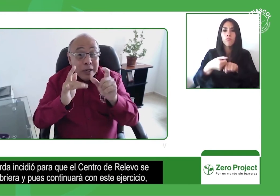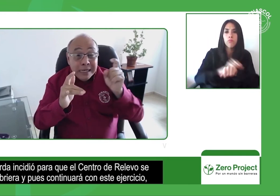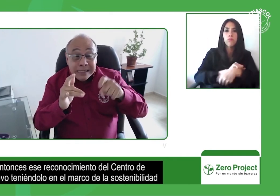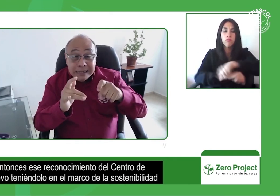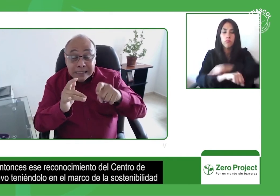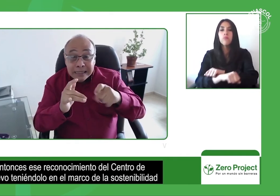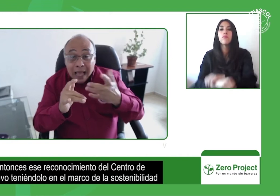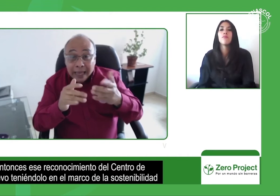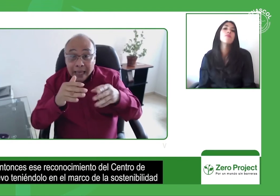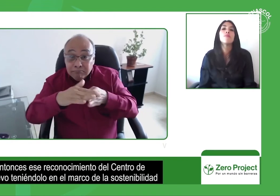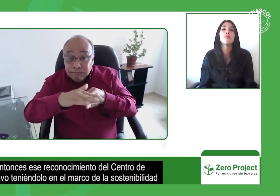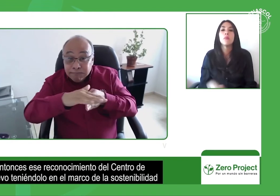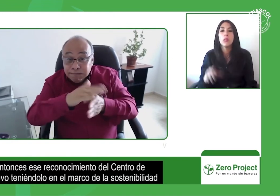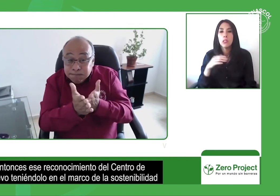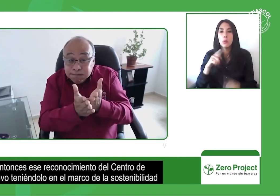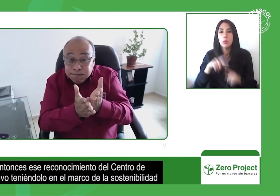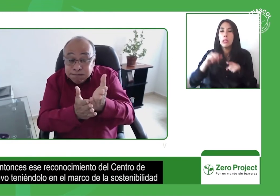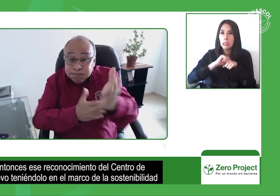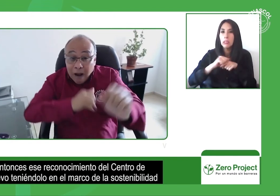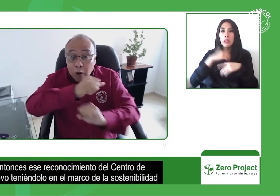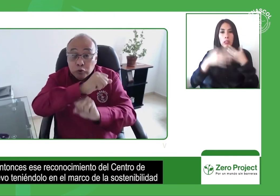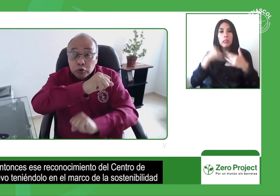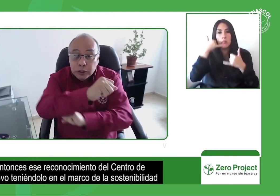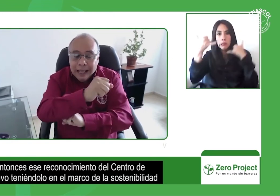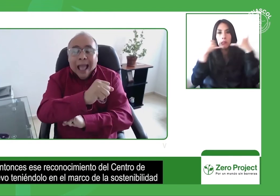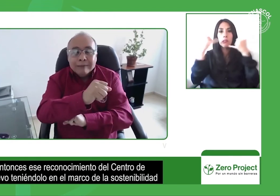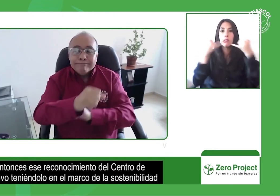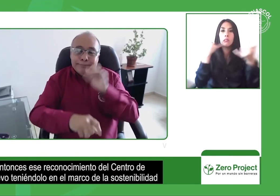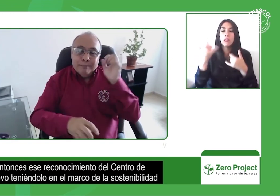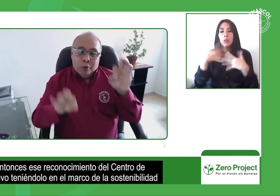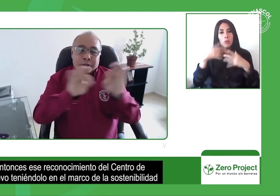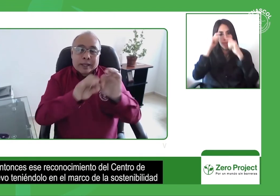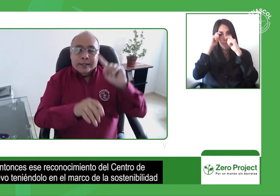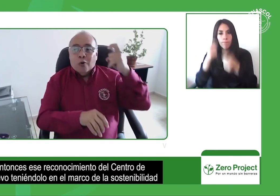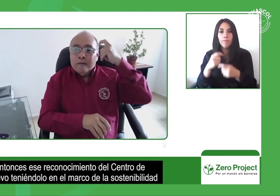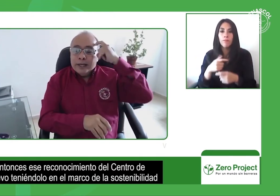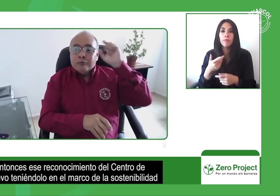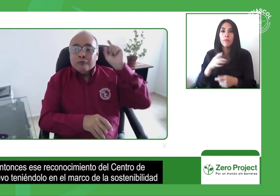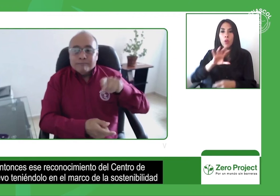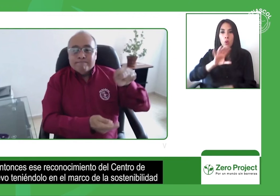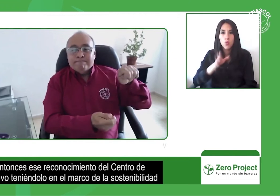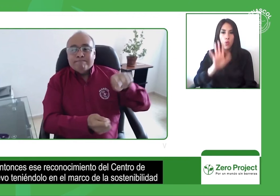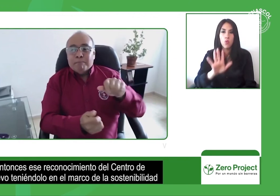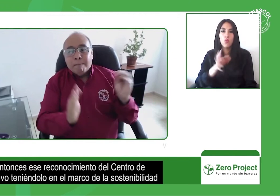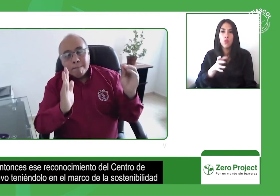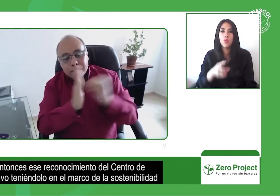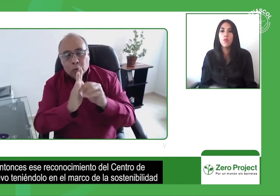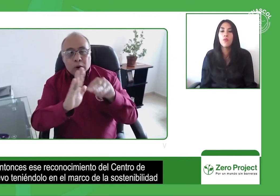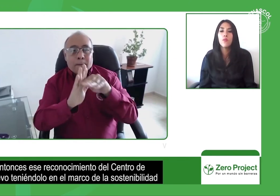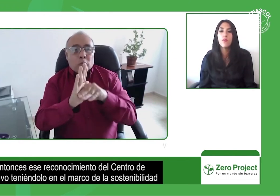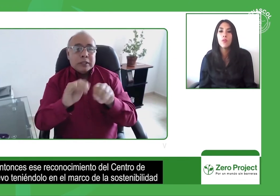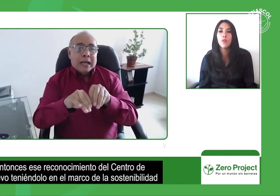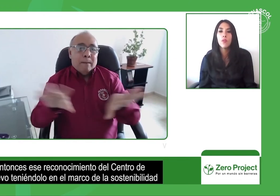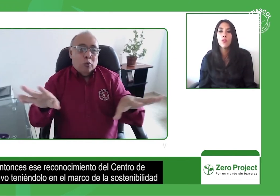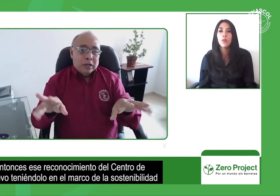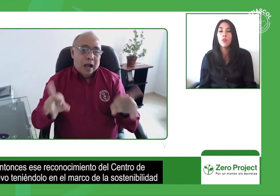ejercicio. Entonces, ese reconocimiento del Centro de Relevo para, entendiendo el marco de